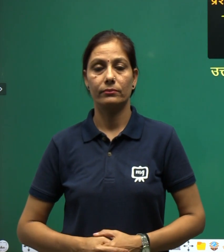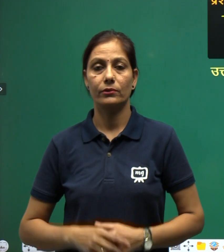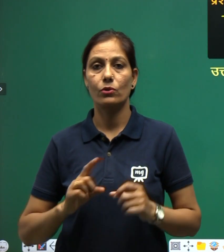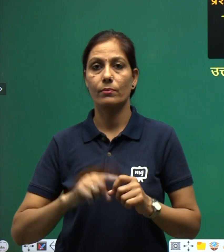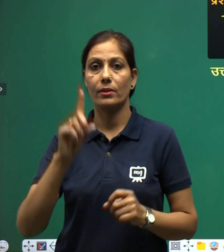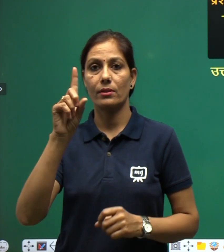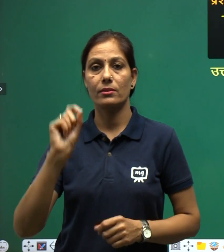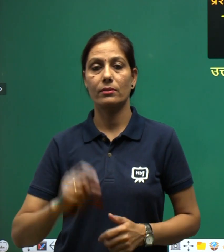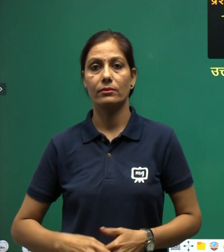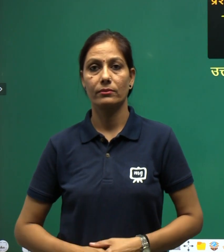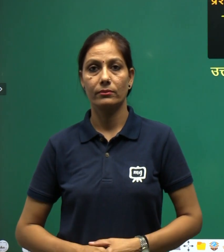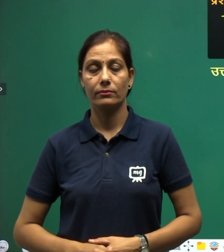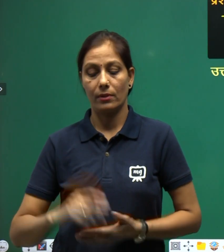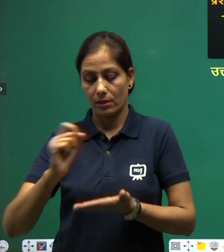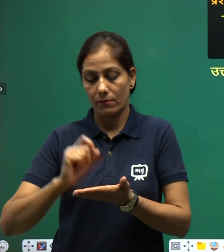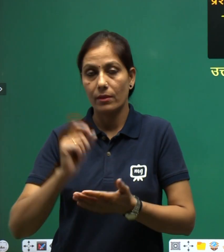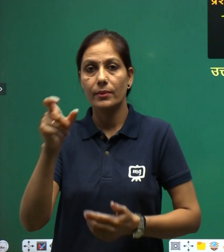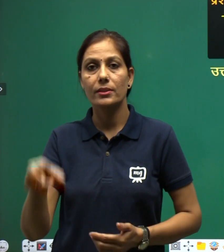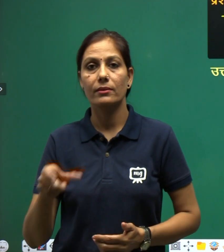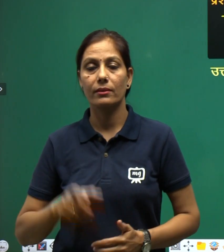प्रश्न 10, लेखक ने